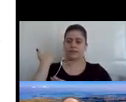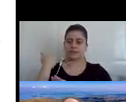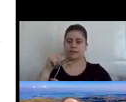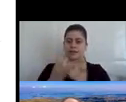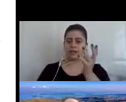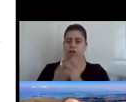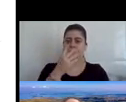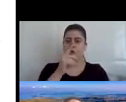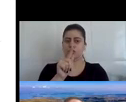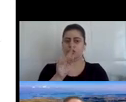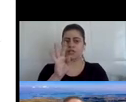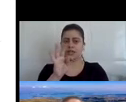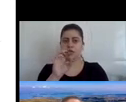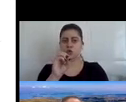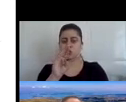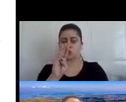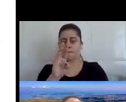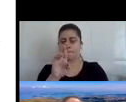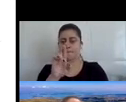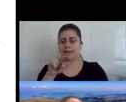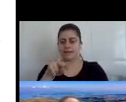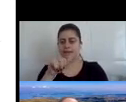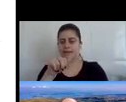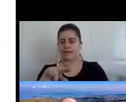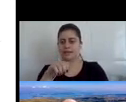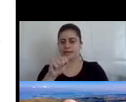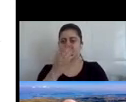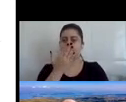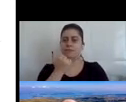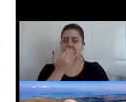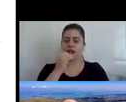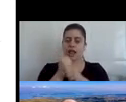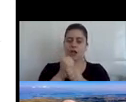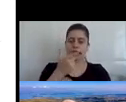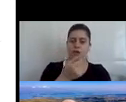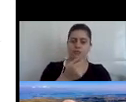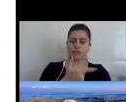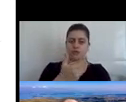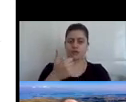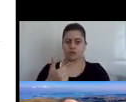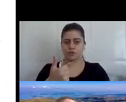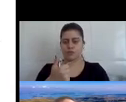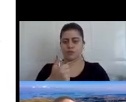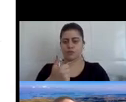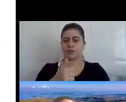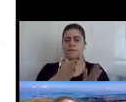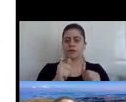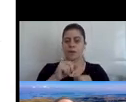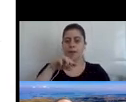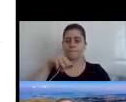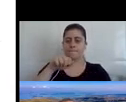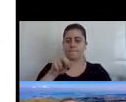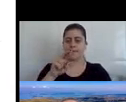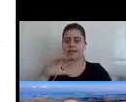esse GT da soberania alimentar, agora no ano de 2021, partindo de uma solicitação do Marcelo